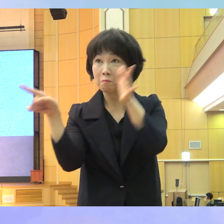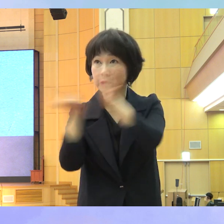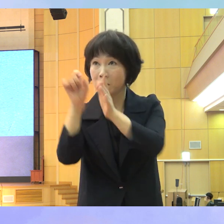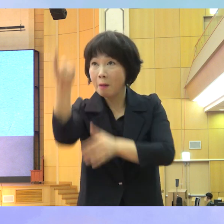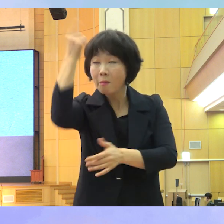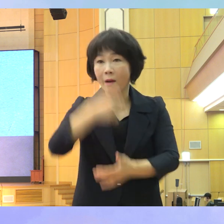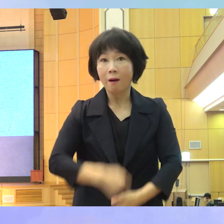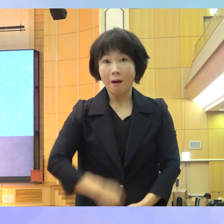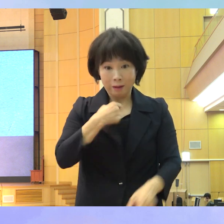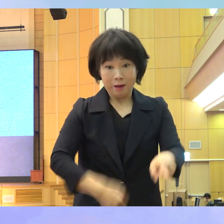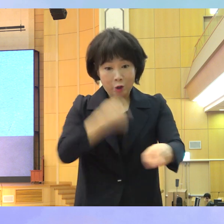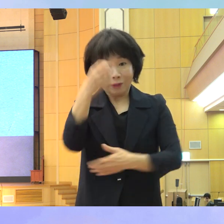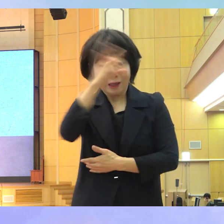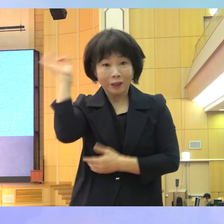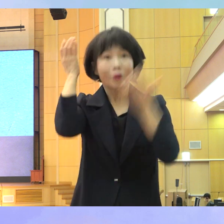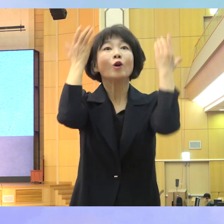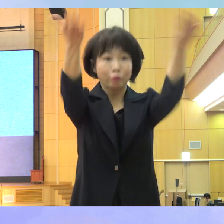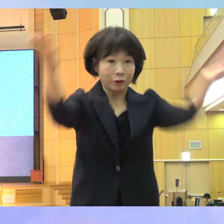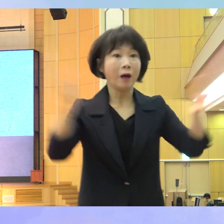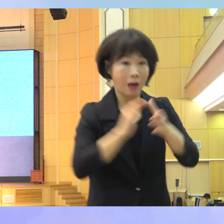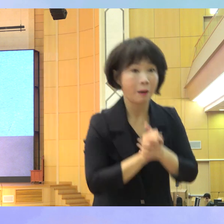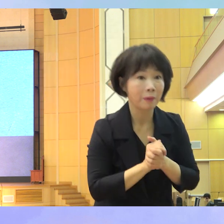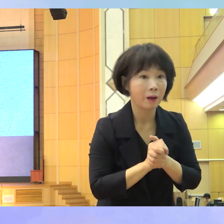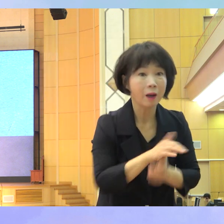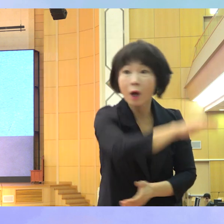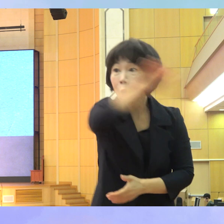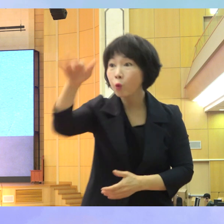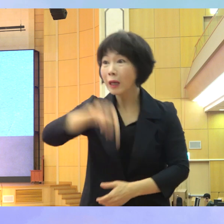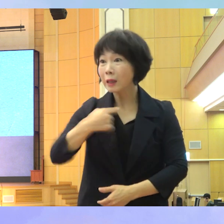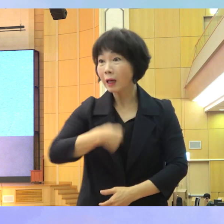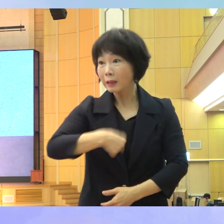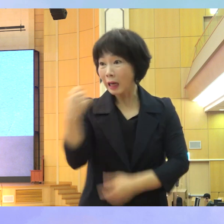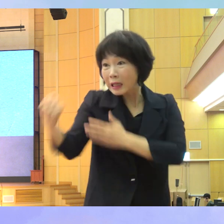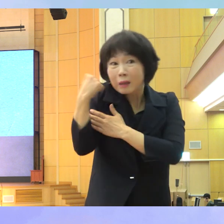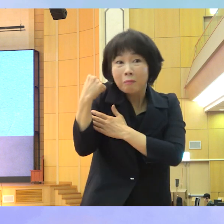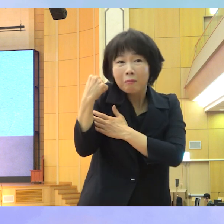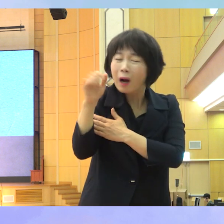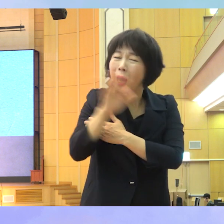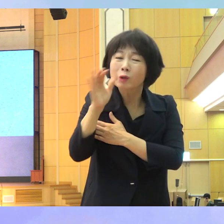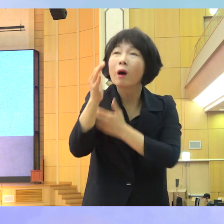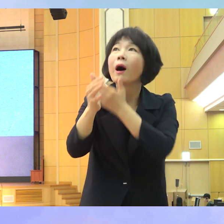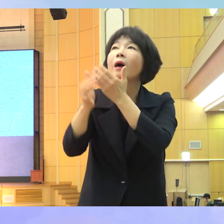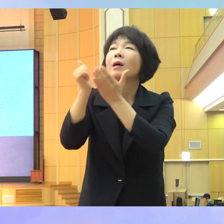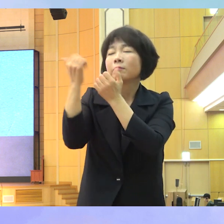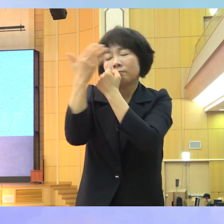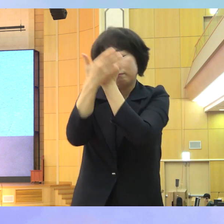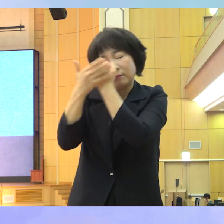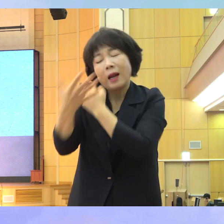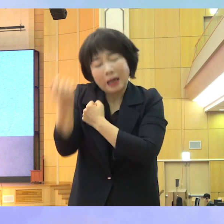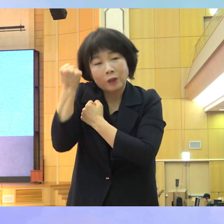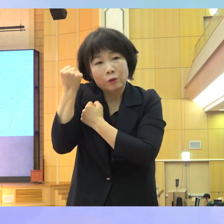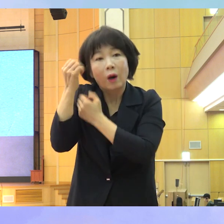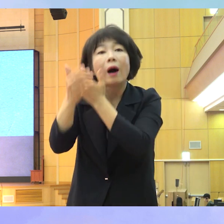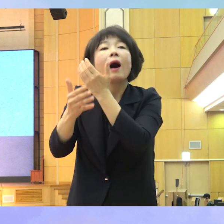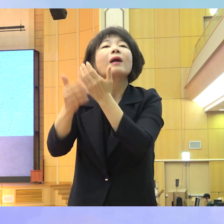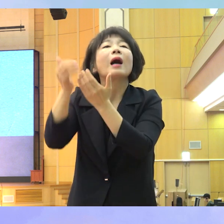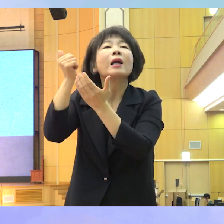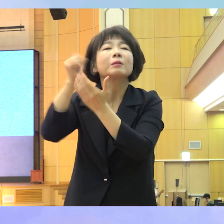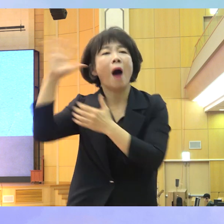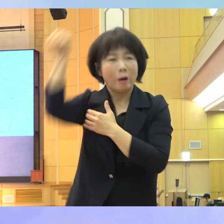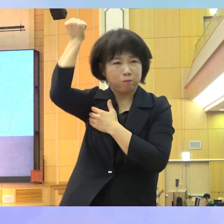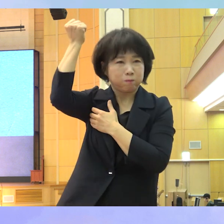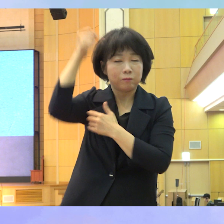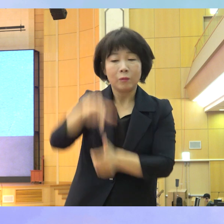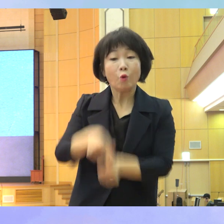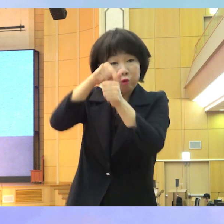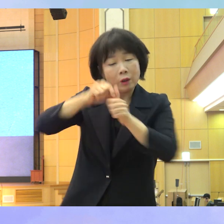것들이요, 내 힘으로 되는 게 아니라 무조건 하나님의 은혜로 된다는 것이고 하나님의 주도 아래 그